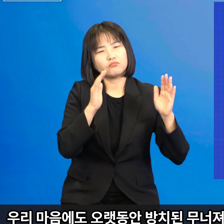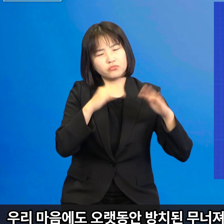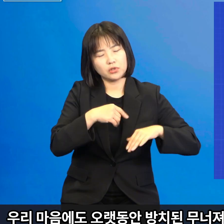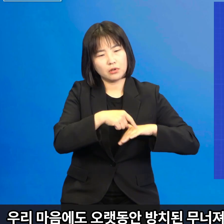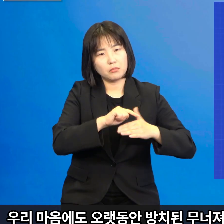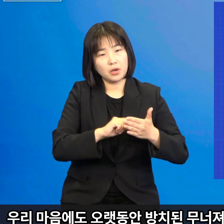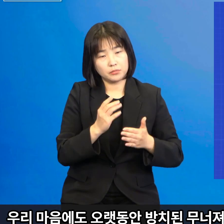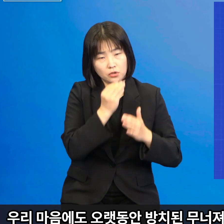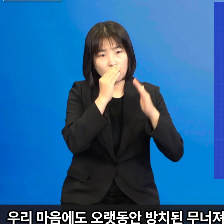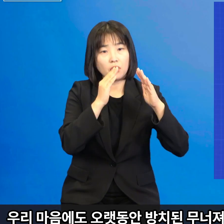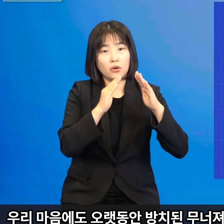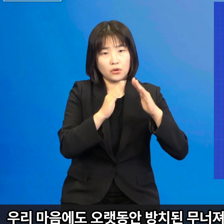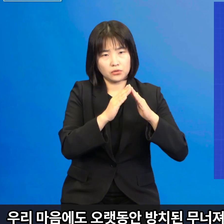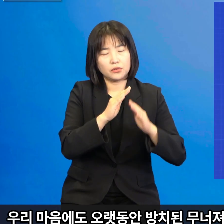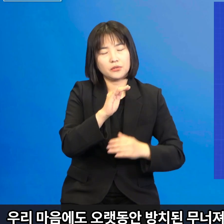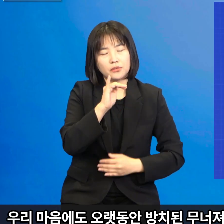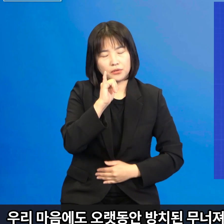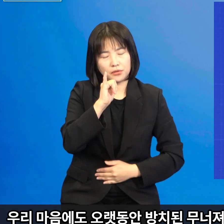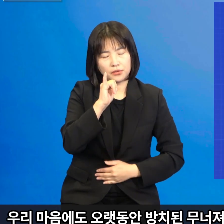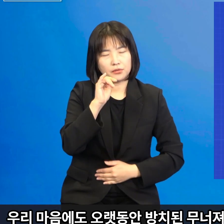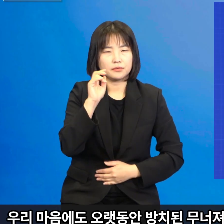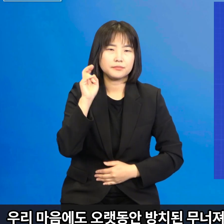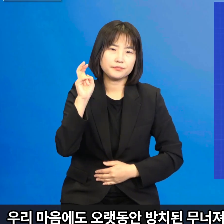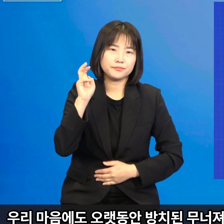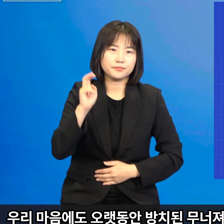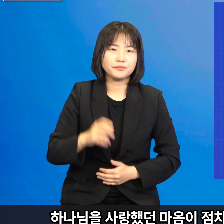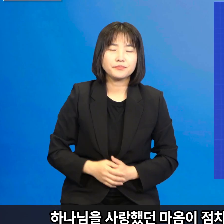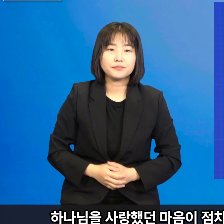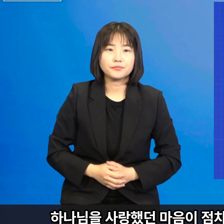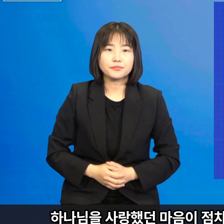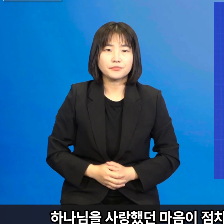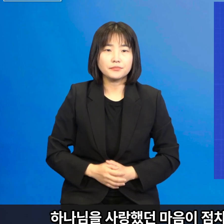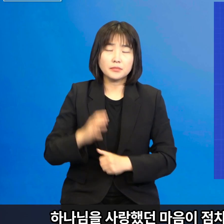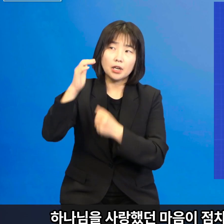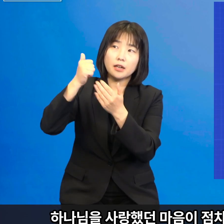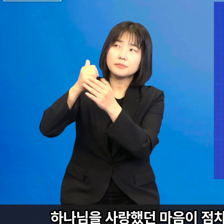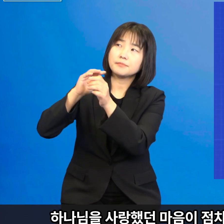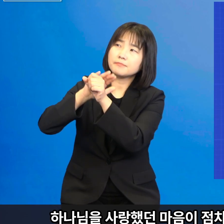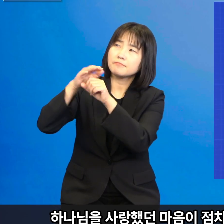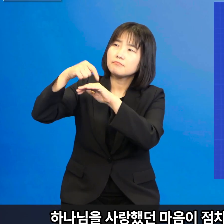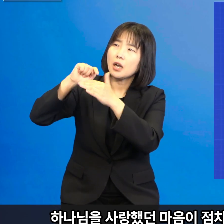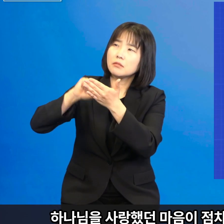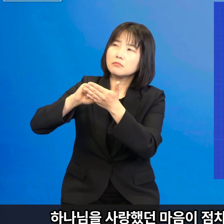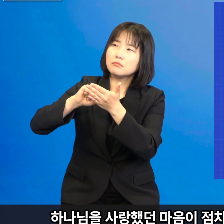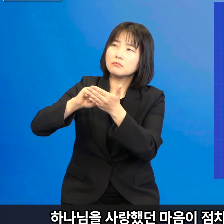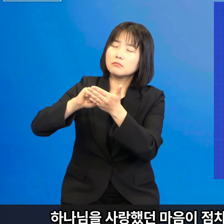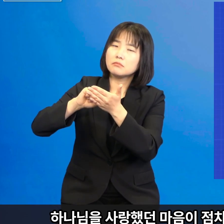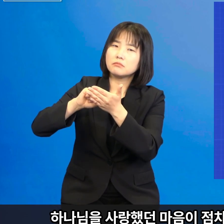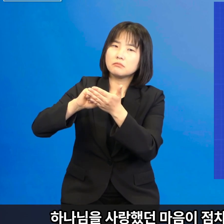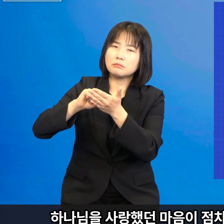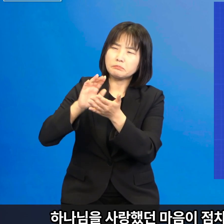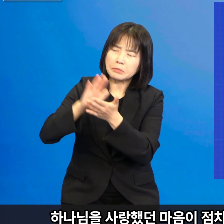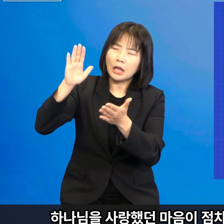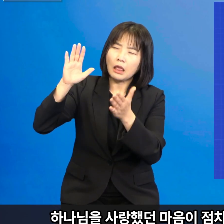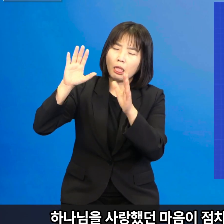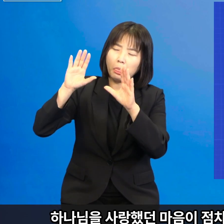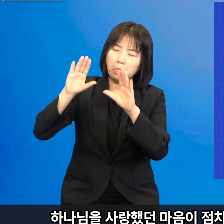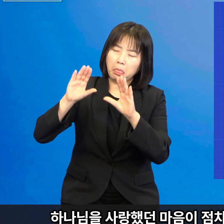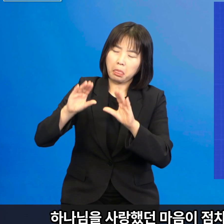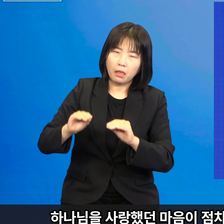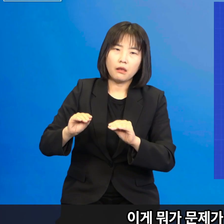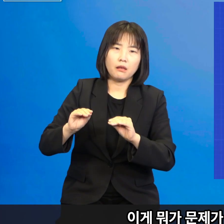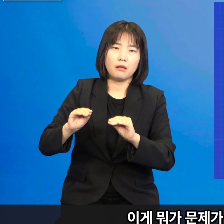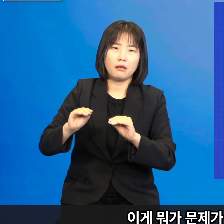마음의 성전이 있는지도 모릅니다. 하나님을 사랑했던 마음이 점차 식어서 냉랭해진 지